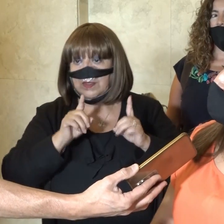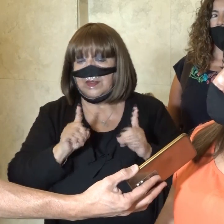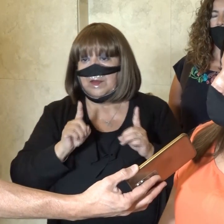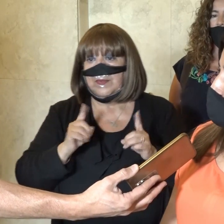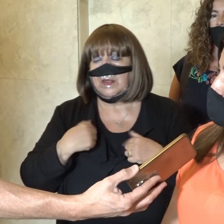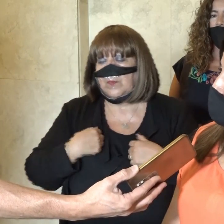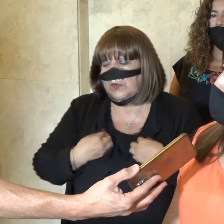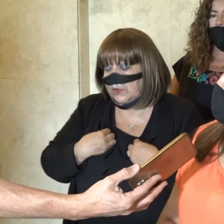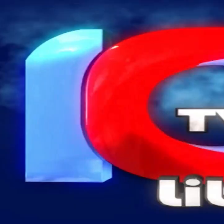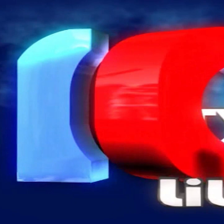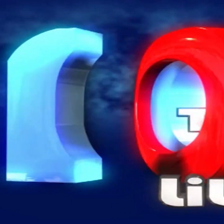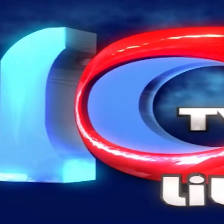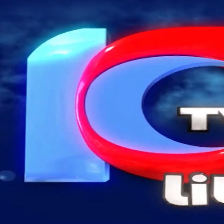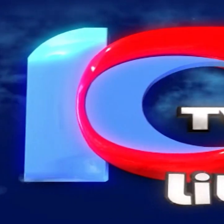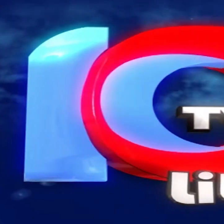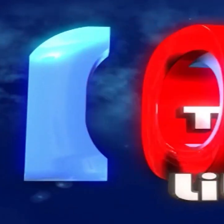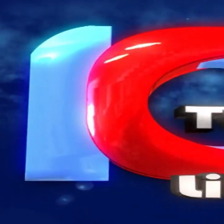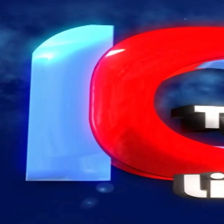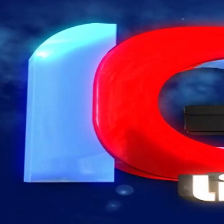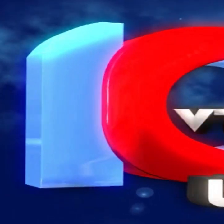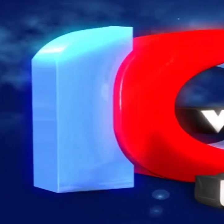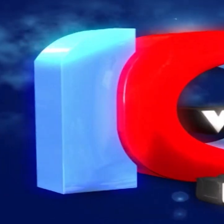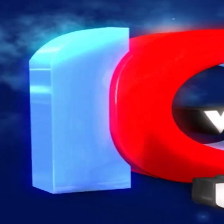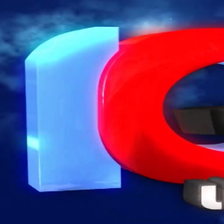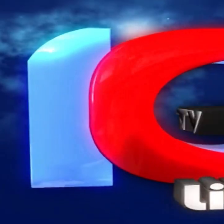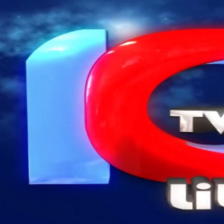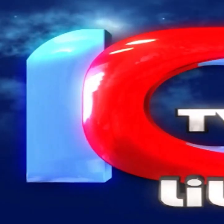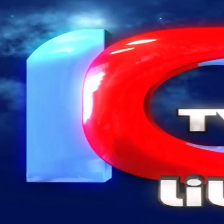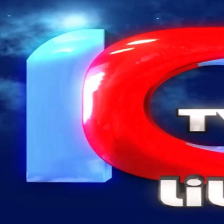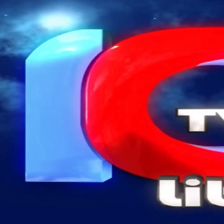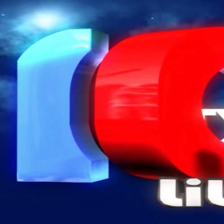algunas herramientas. ¿Sí?